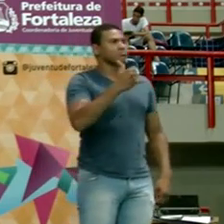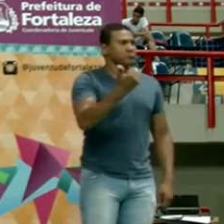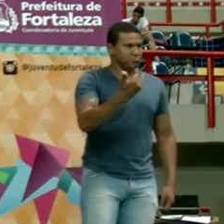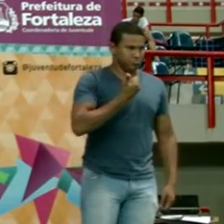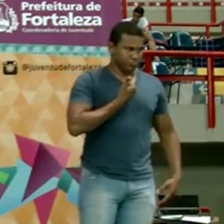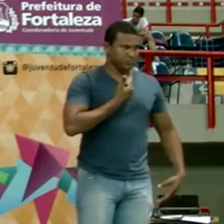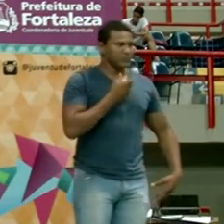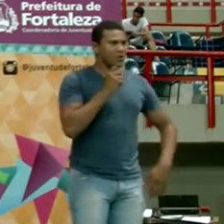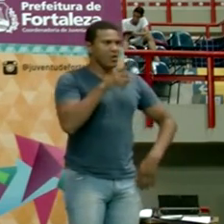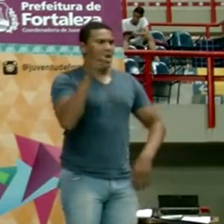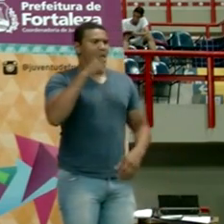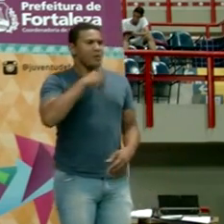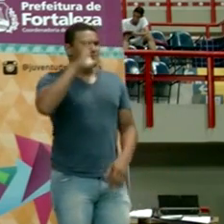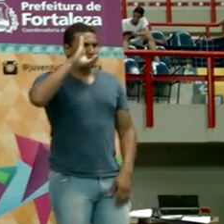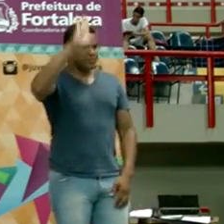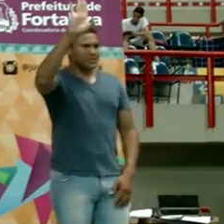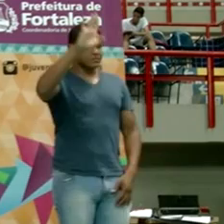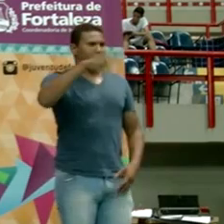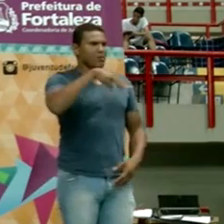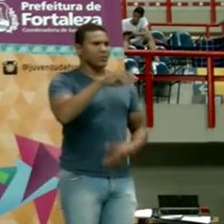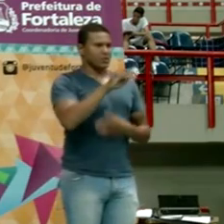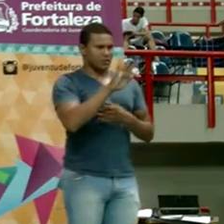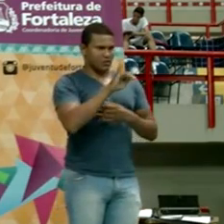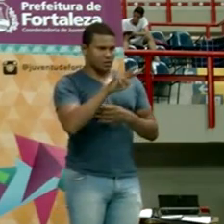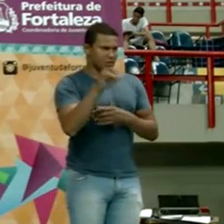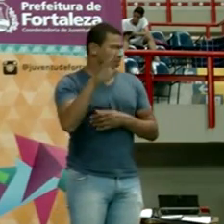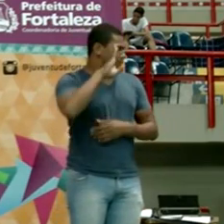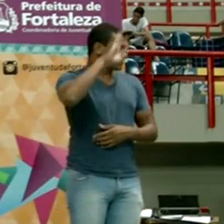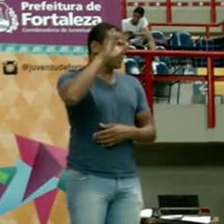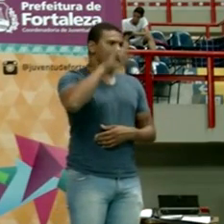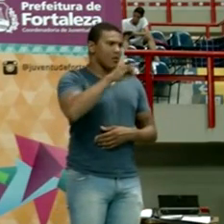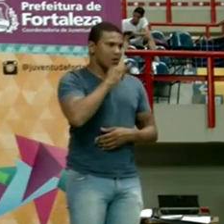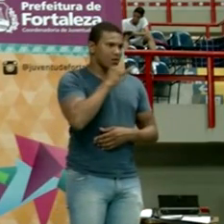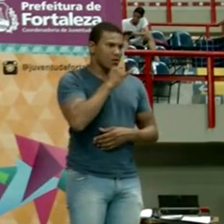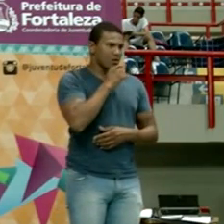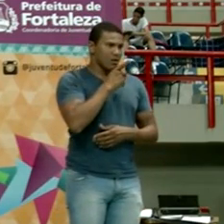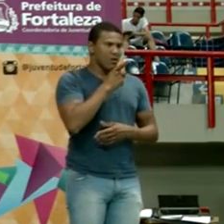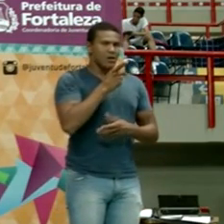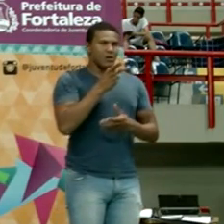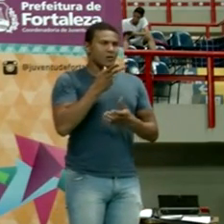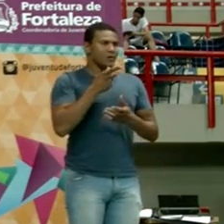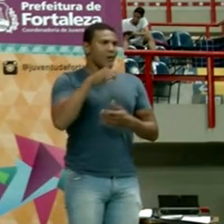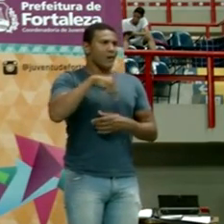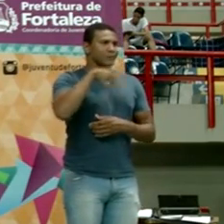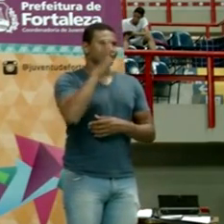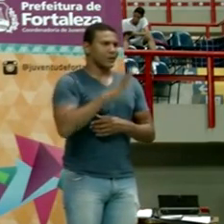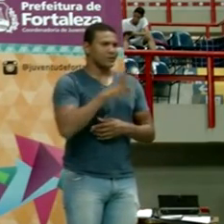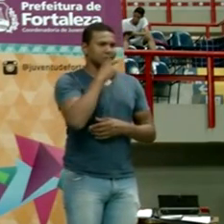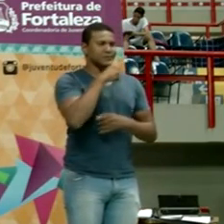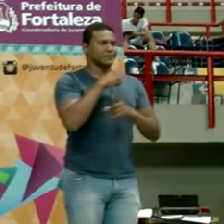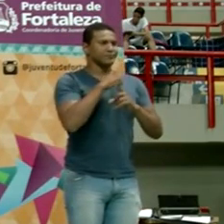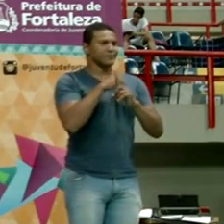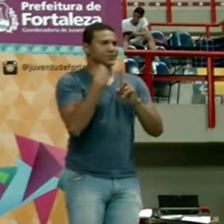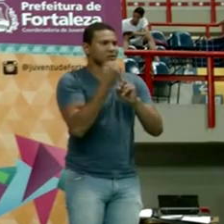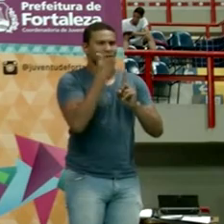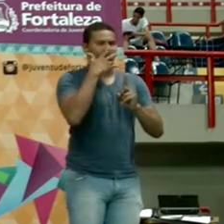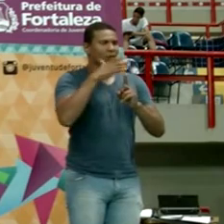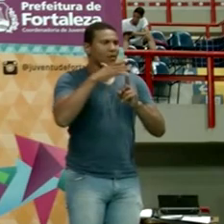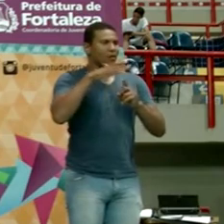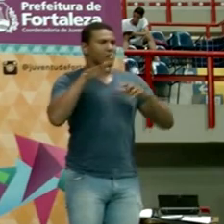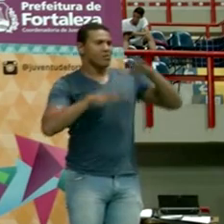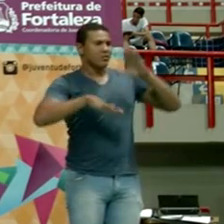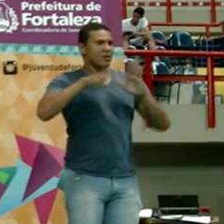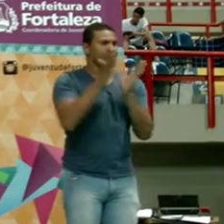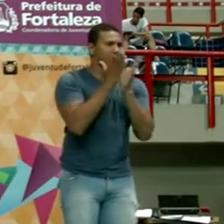que a causa principal da desigualdade do Brasil não é a geografia. Depois me disseram que não